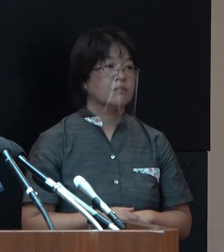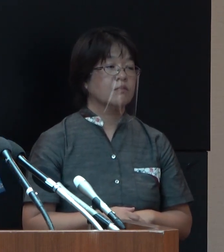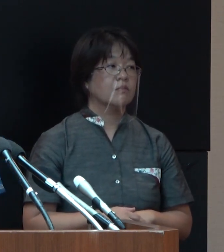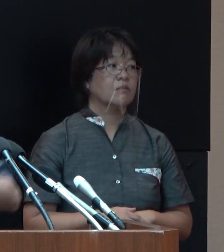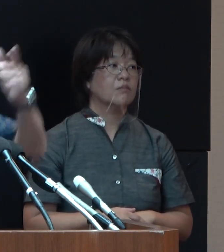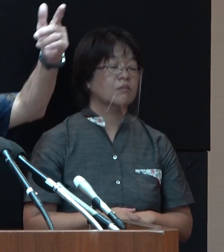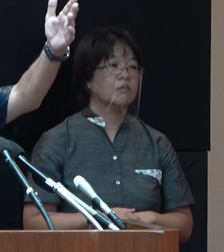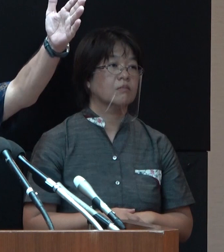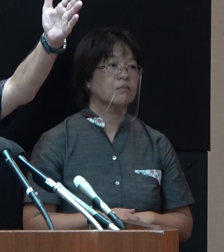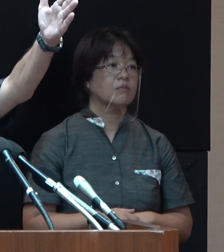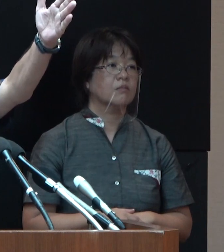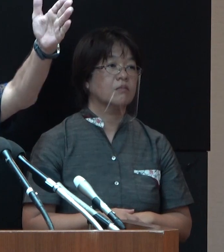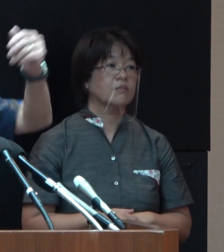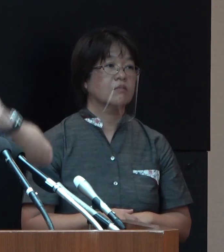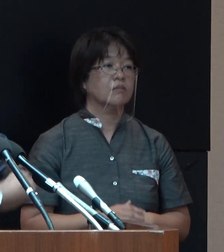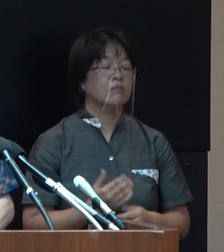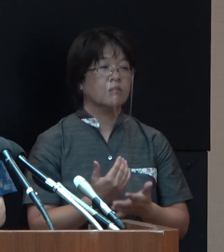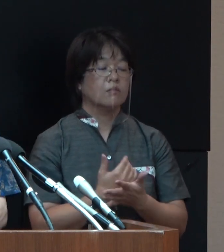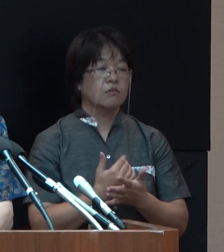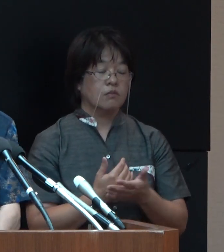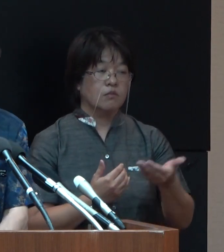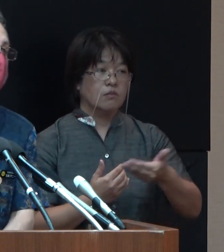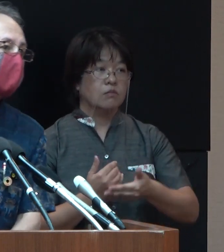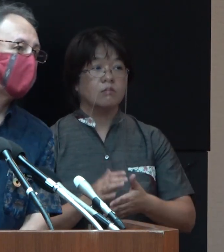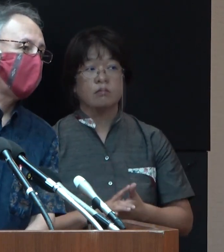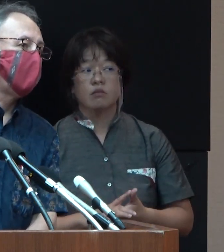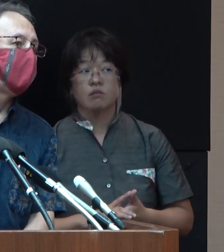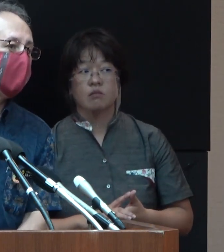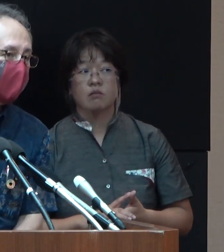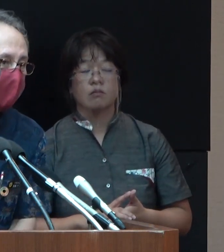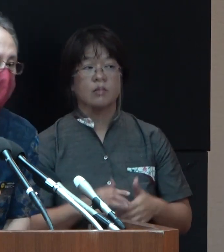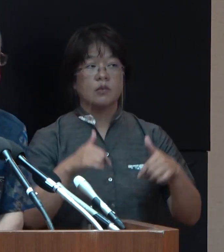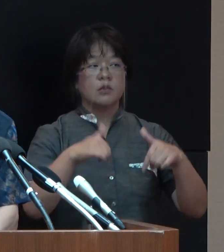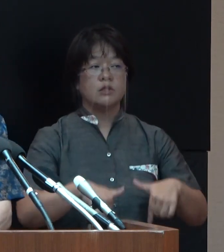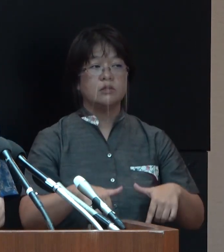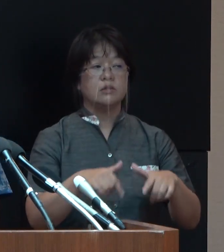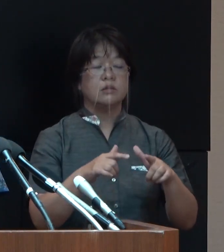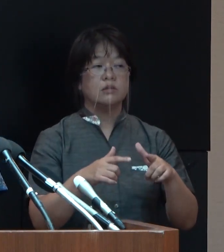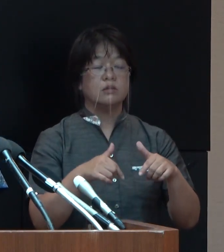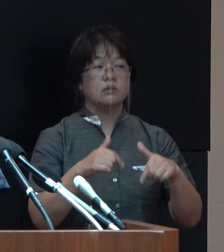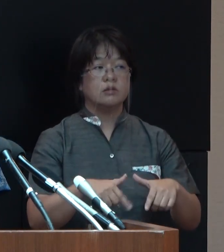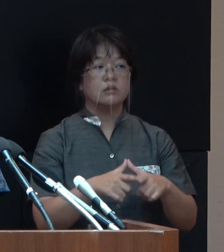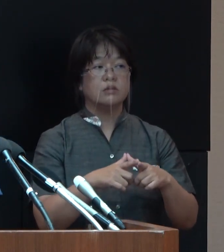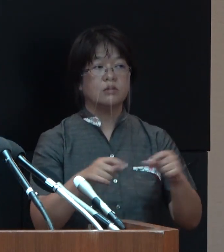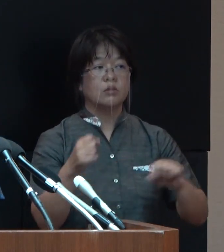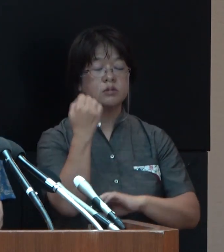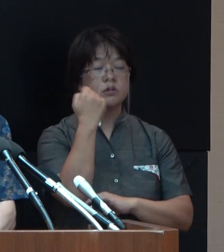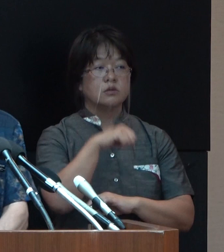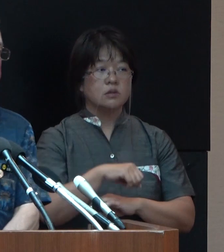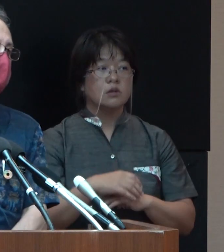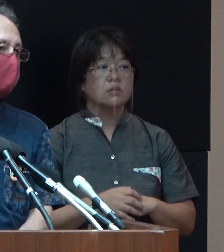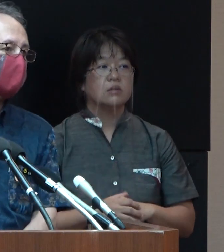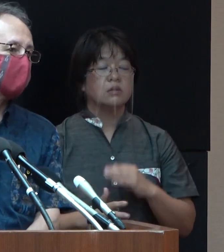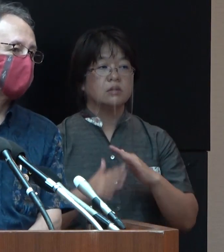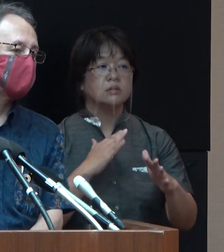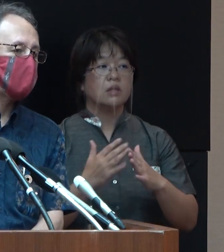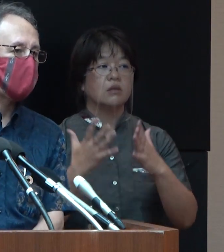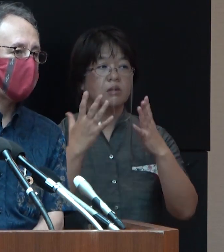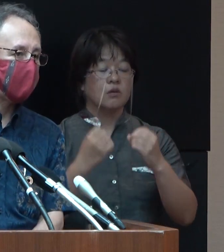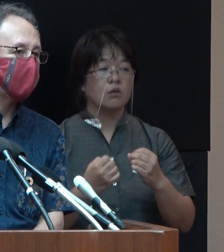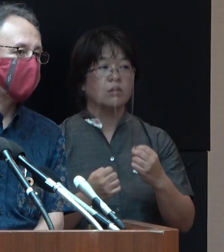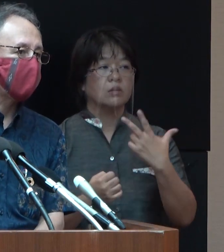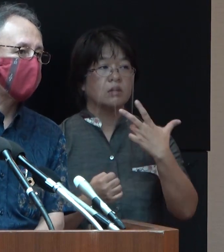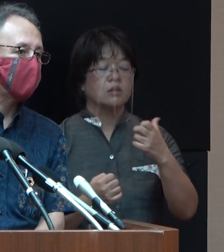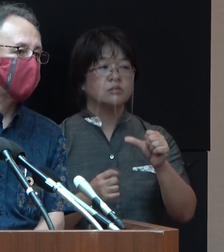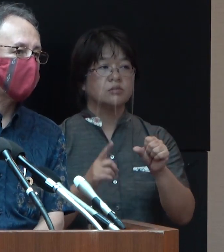。いいですね。じゃあ。 はい。ありますか。 はい、あります。西日本新聞の方だと言います、 はい、 戦後75年関連の式典の